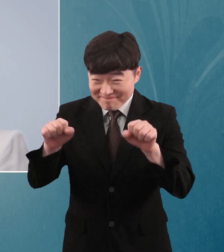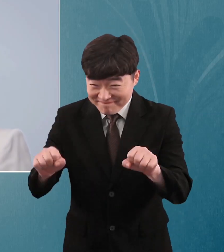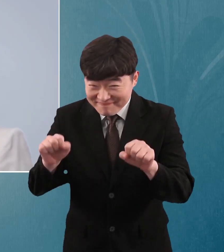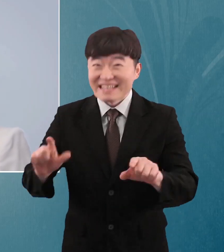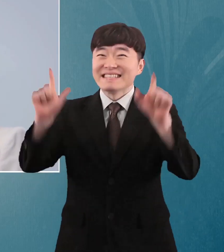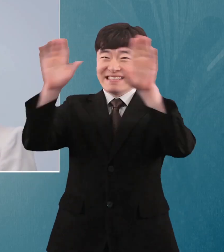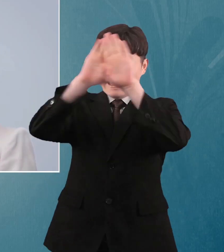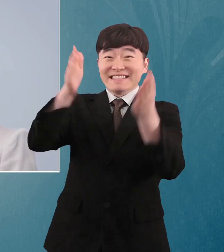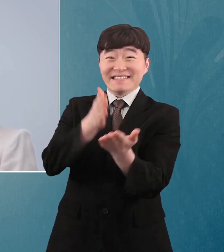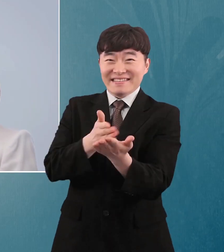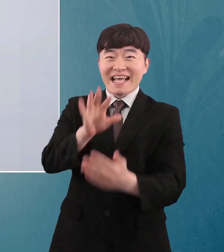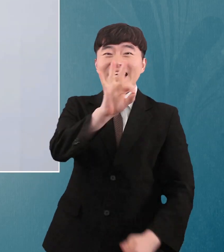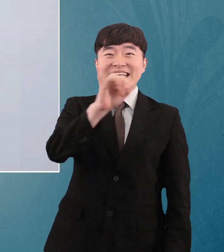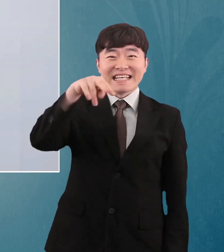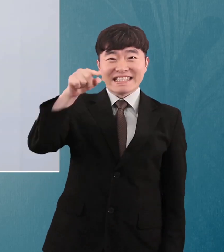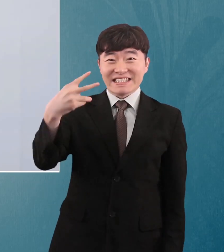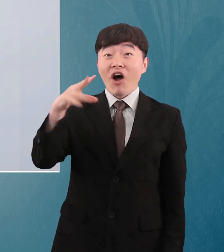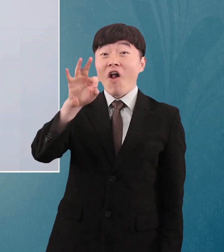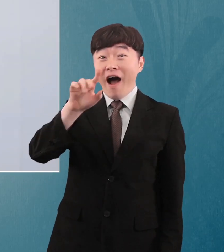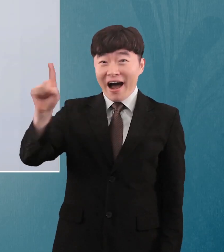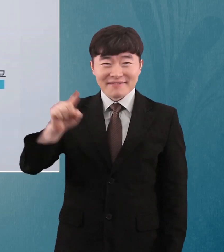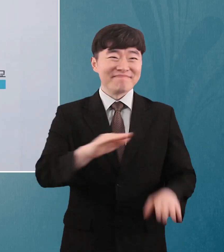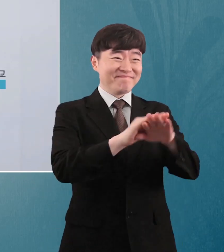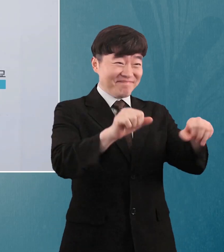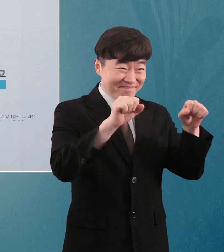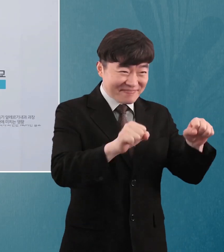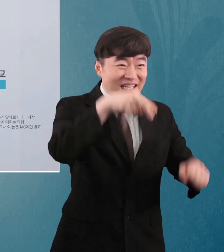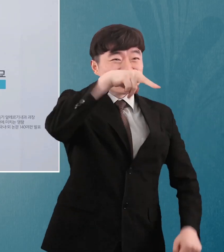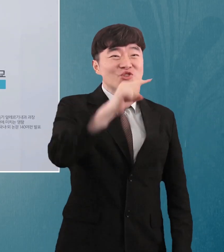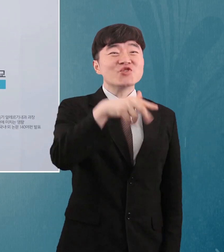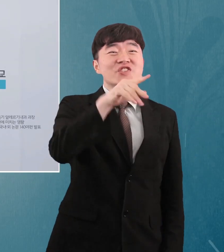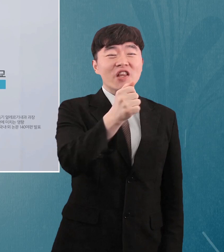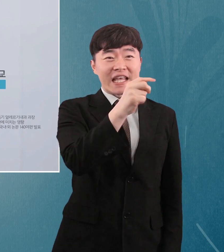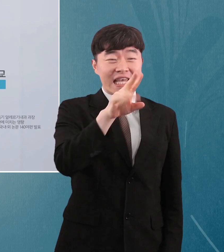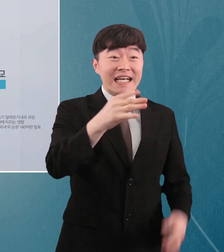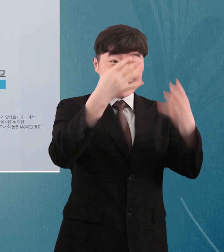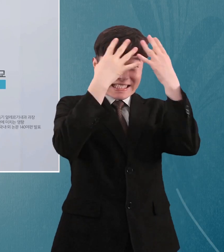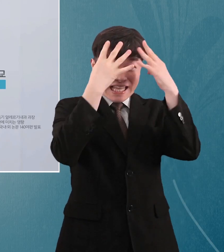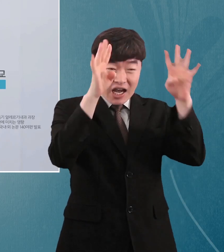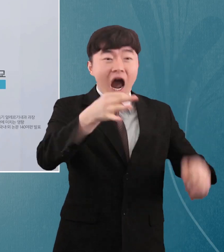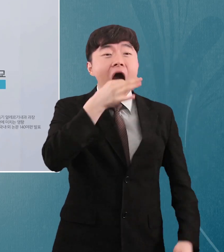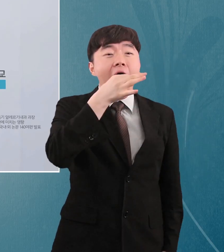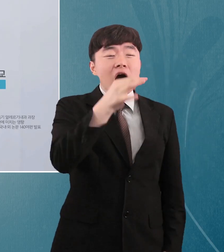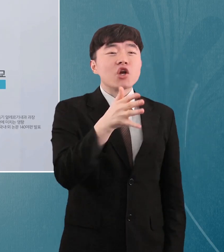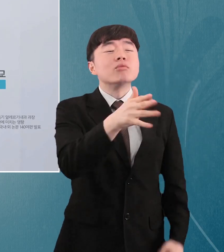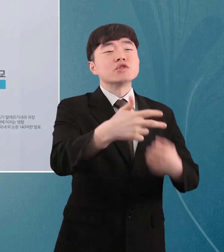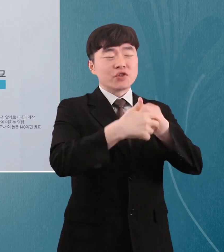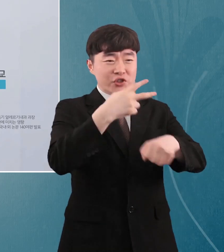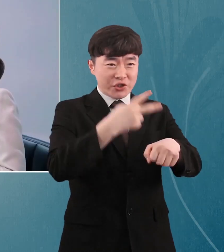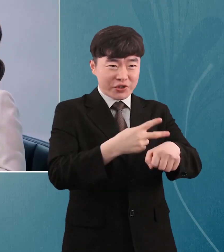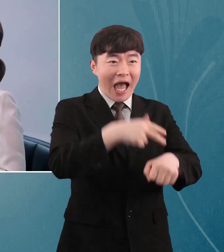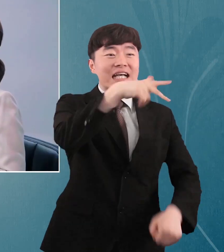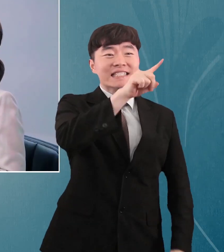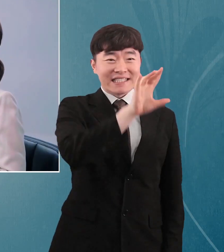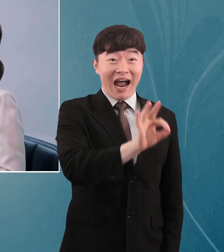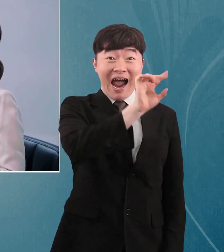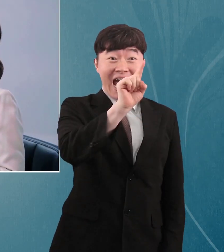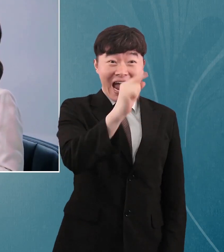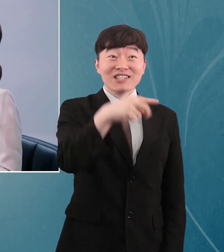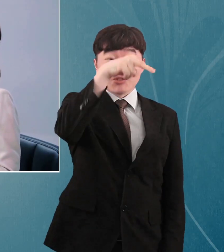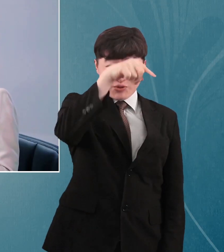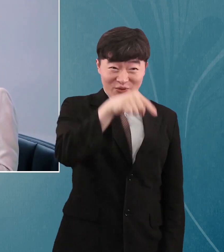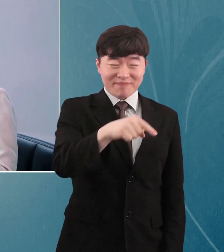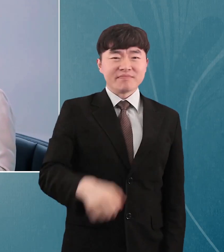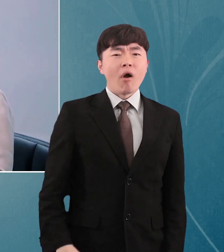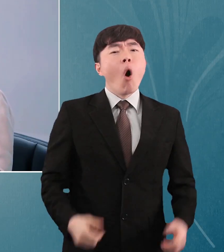안녕하세요. 기상캐스터 이설아입니다. 안녕하세요. 순천향대학교 부천병원 호흡기 알레르기 내과 장한수입니다. 이제